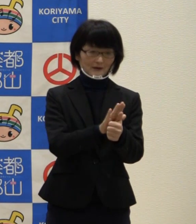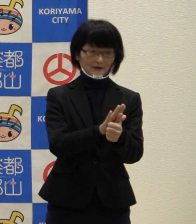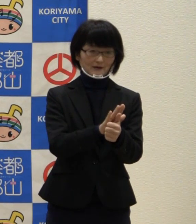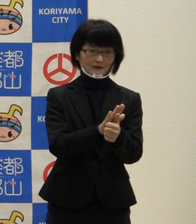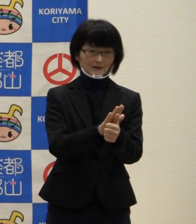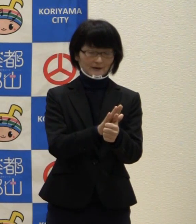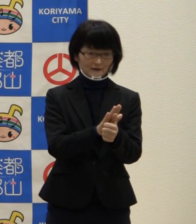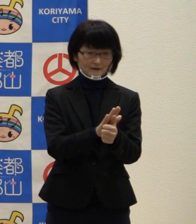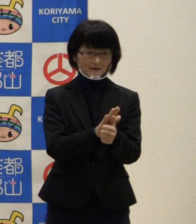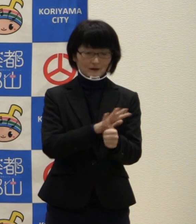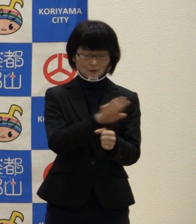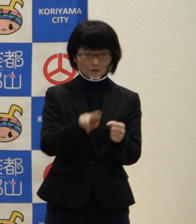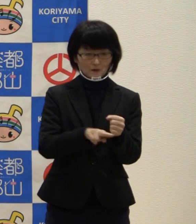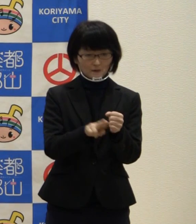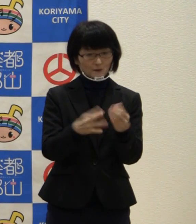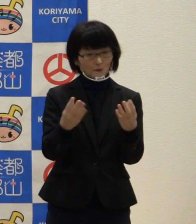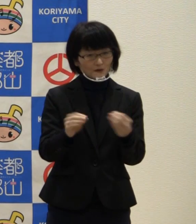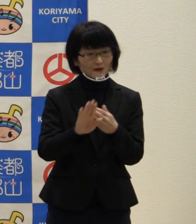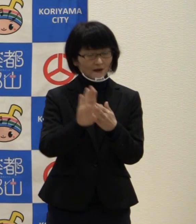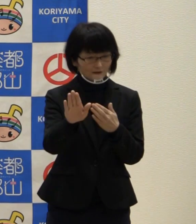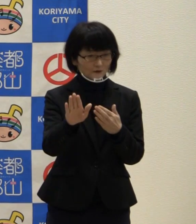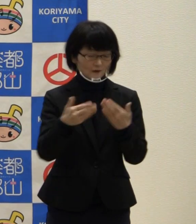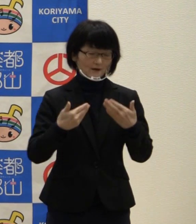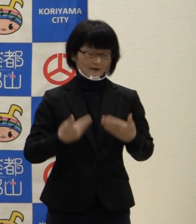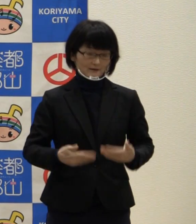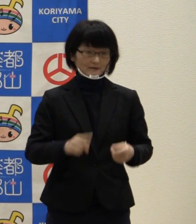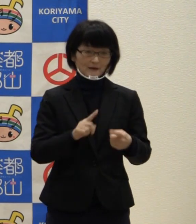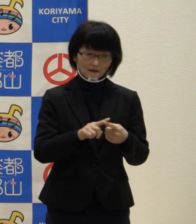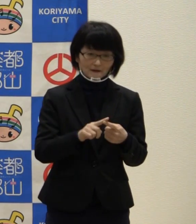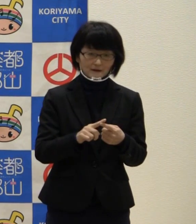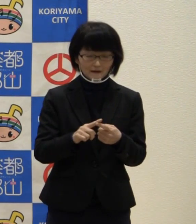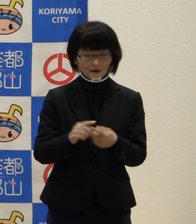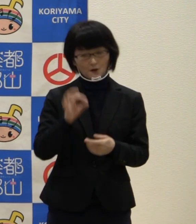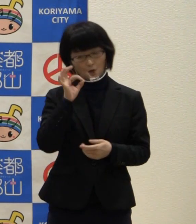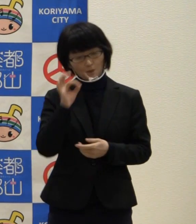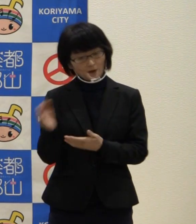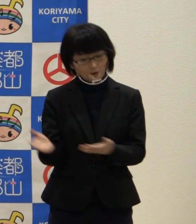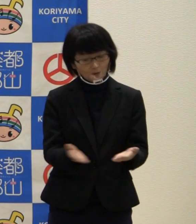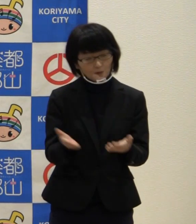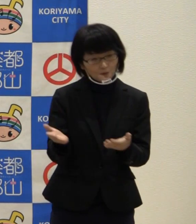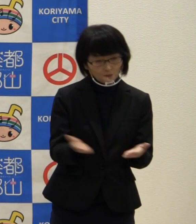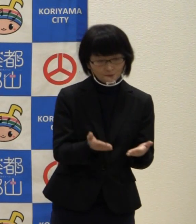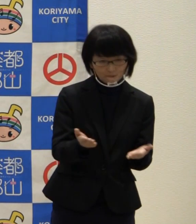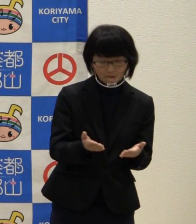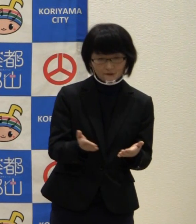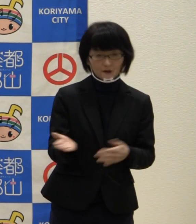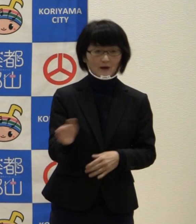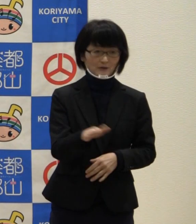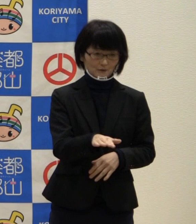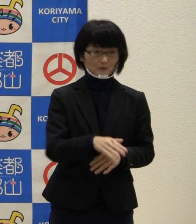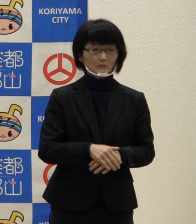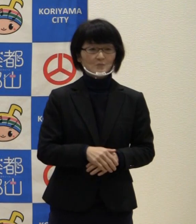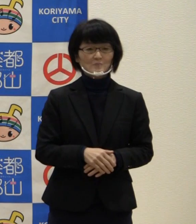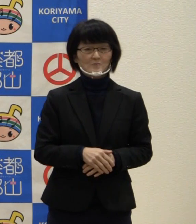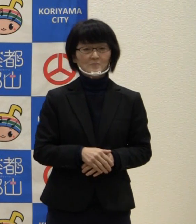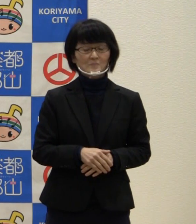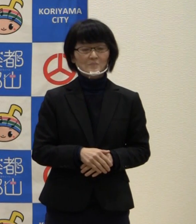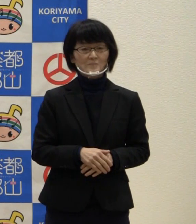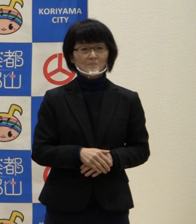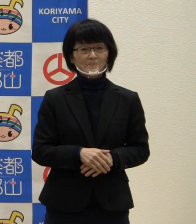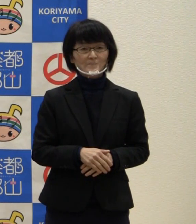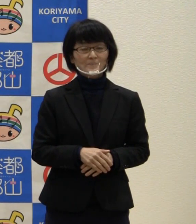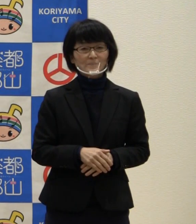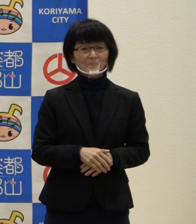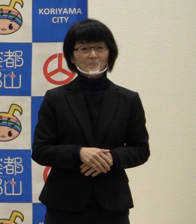浅香米887の安定的な供給に役立てればというものでございます。それから2つ